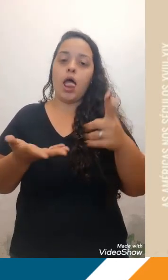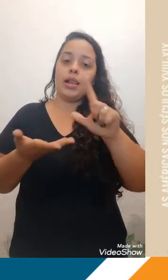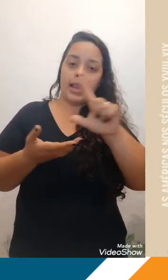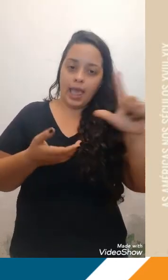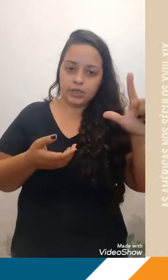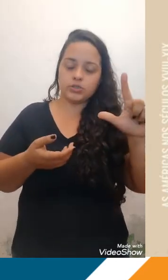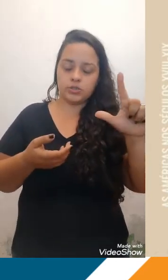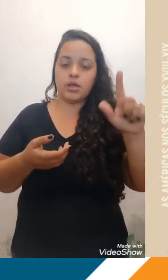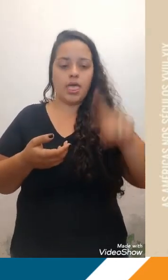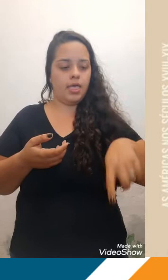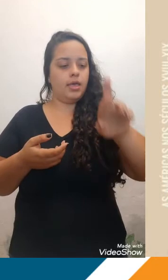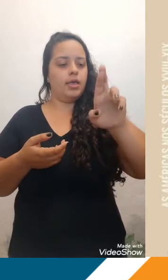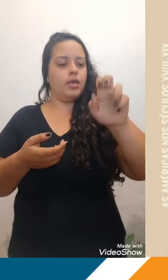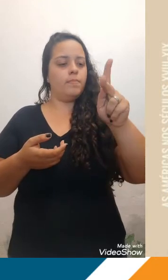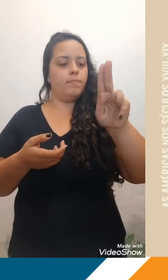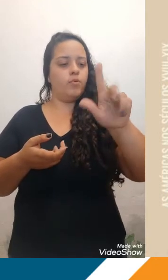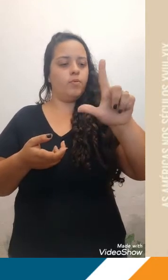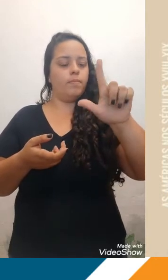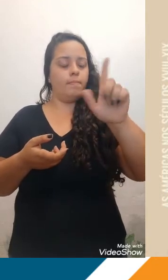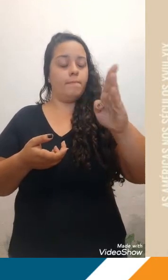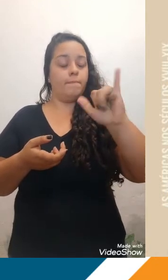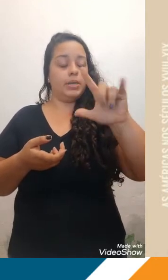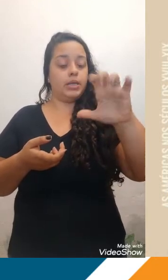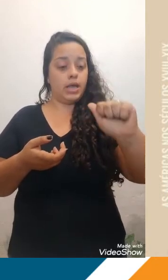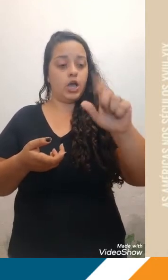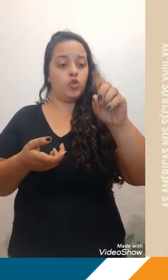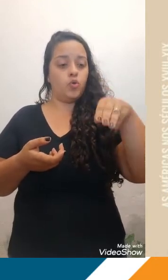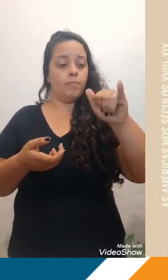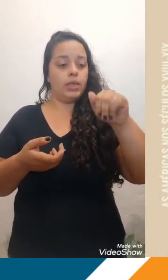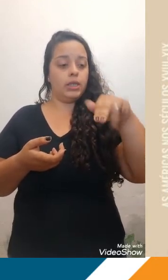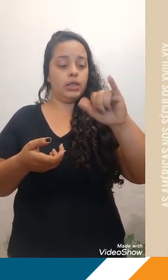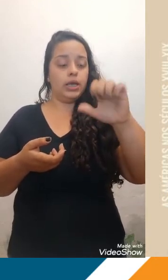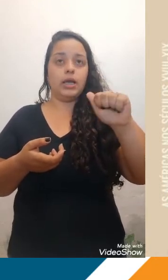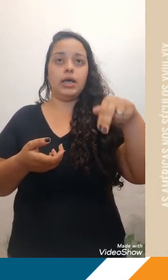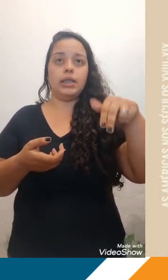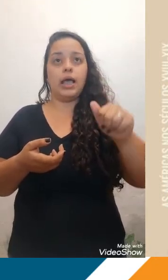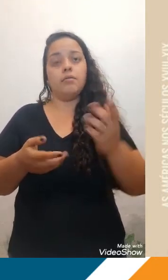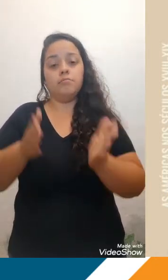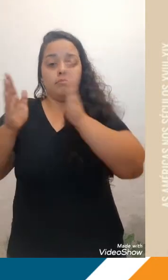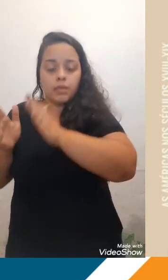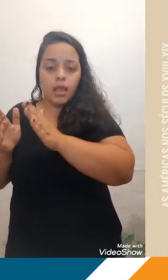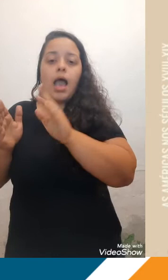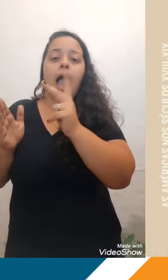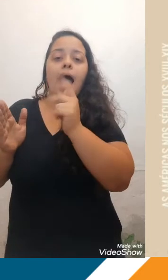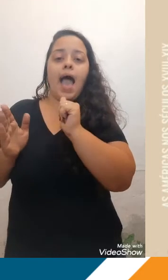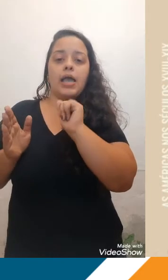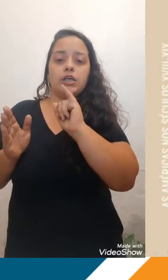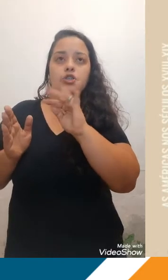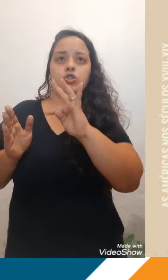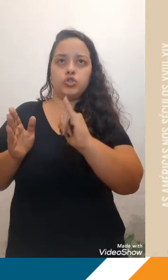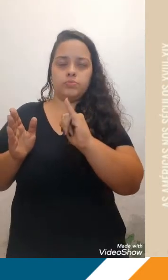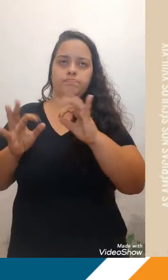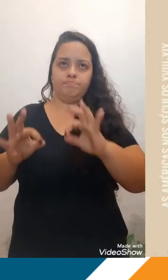local à República Dominicana e o lado oeste dá local ao Haiti, que é este lado aqui,